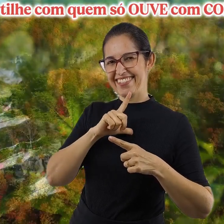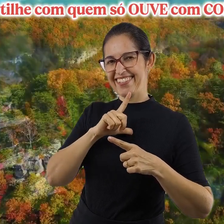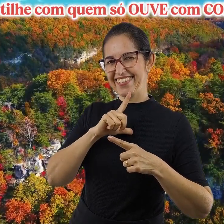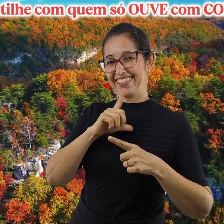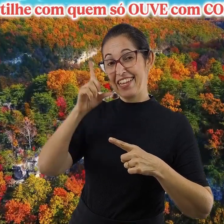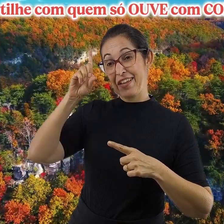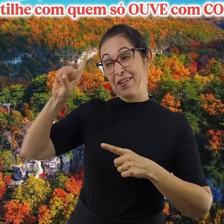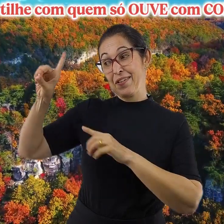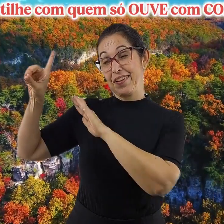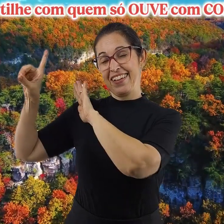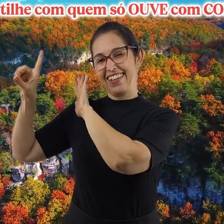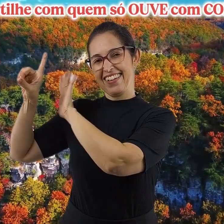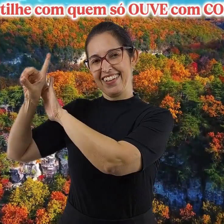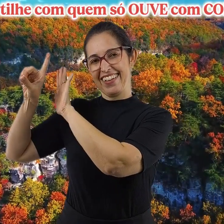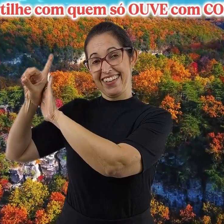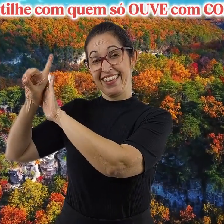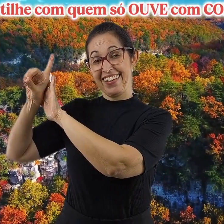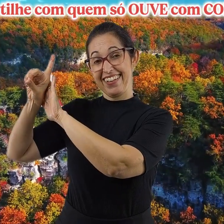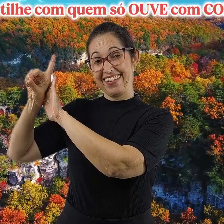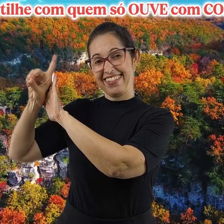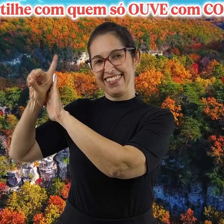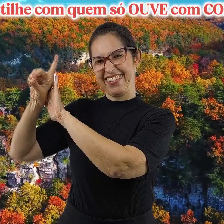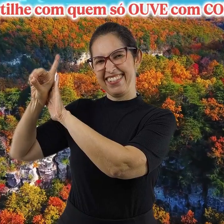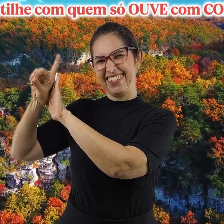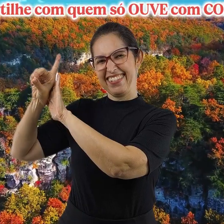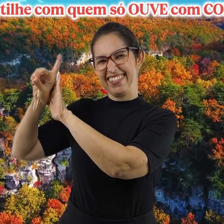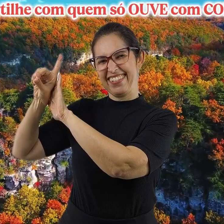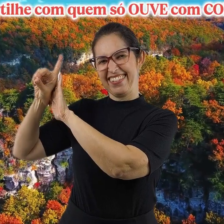E eu serei seu rei,